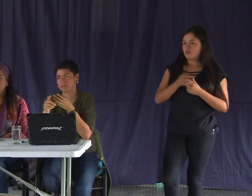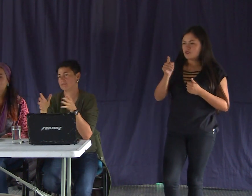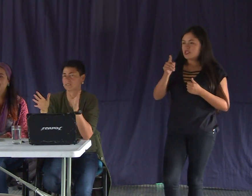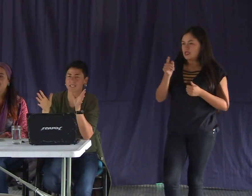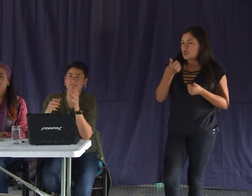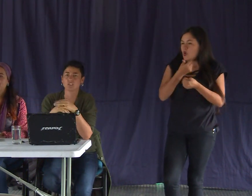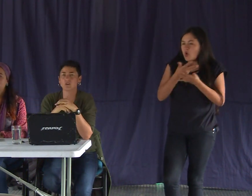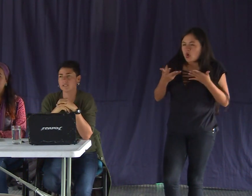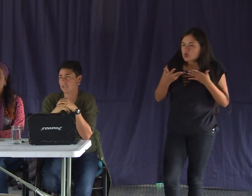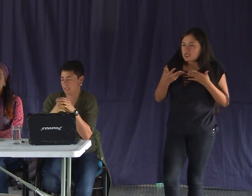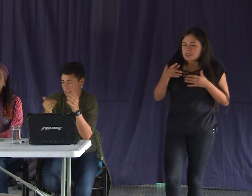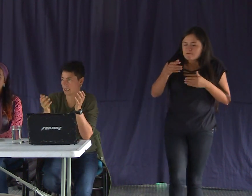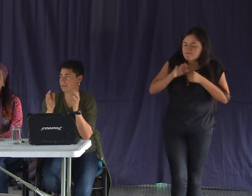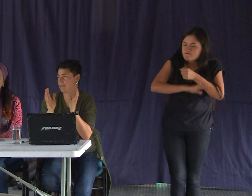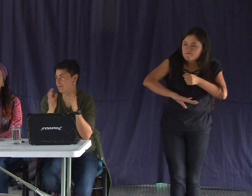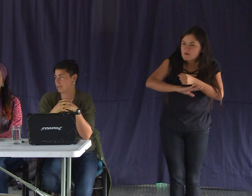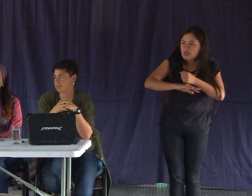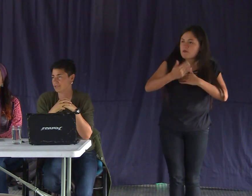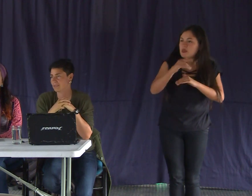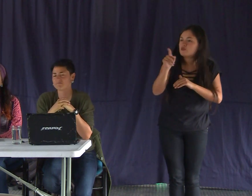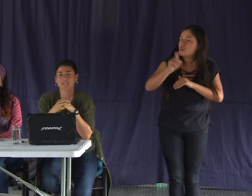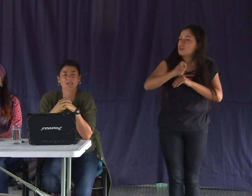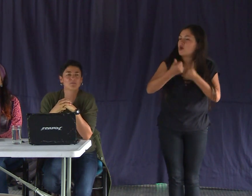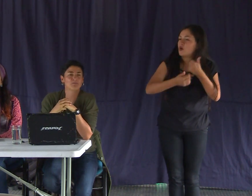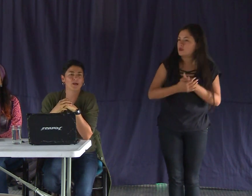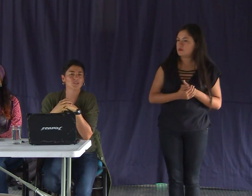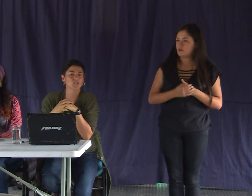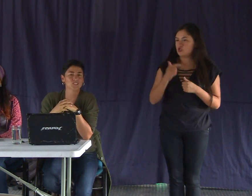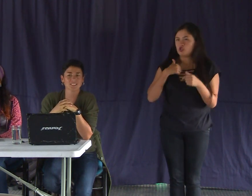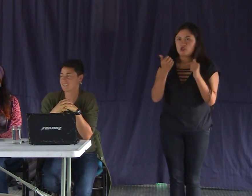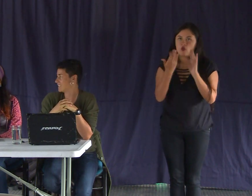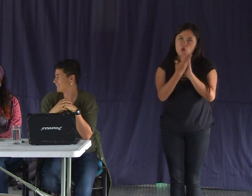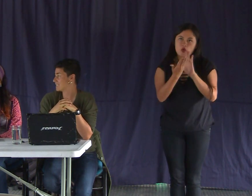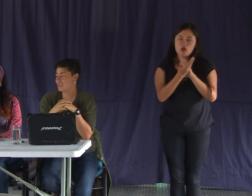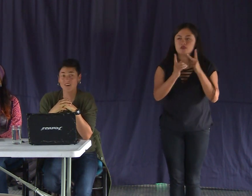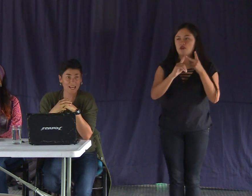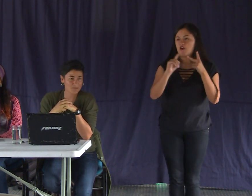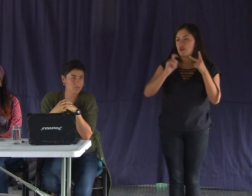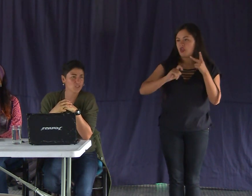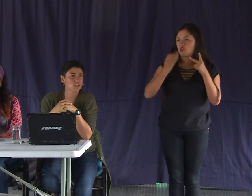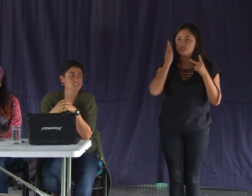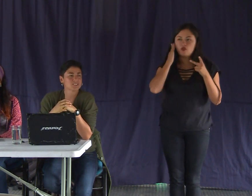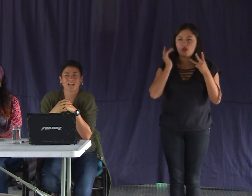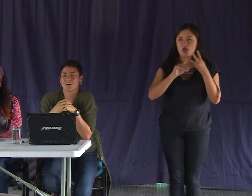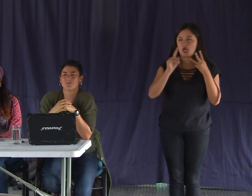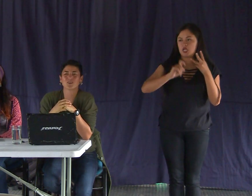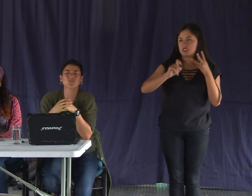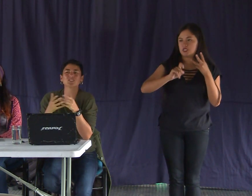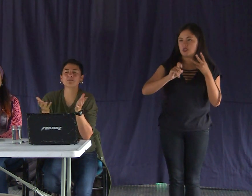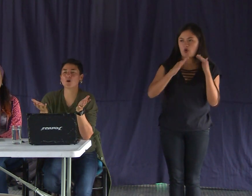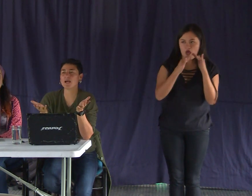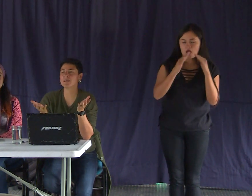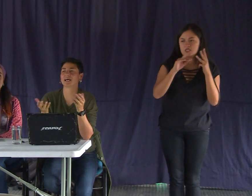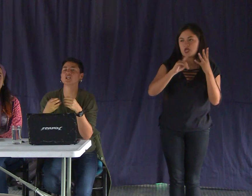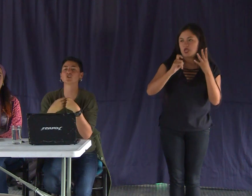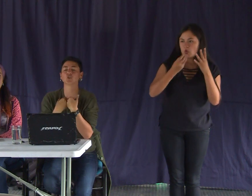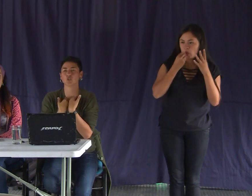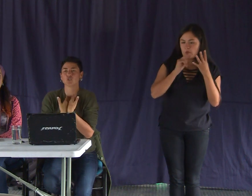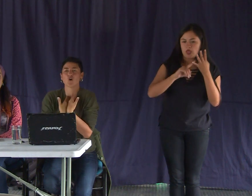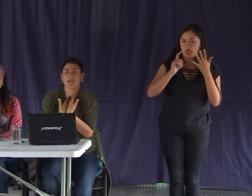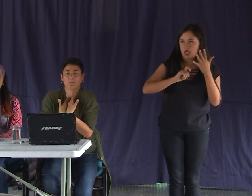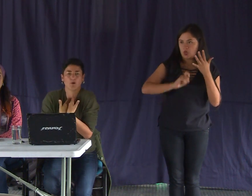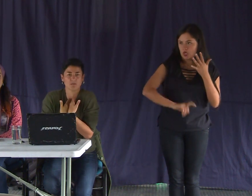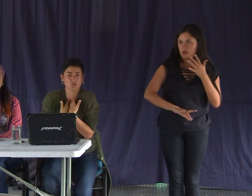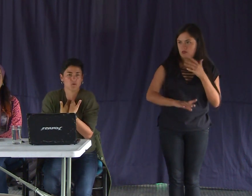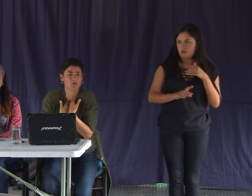y el televisor y el internet, diría, bueno, no sé. Pero entonces, el celular, pero entonces, claro, pero si uno se pone a mirar,